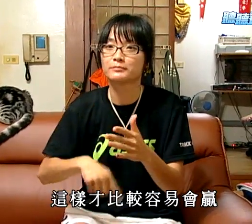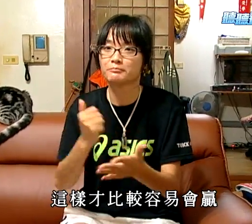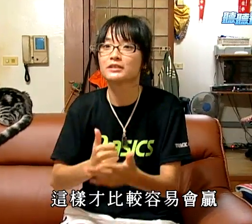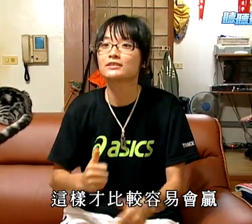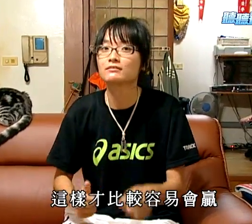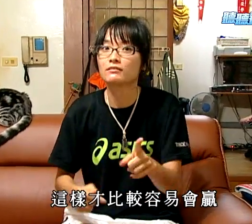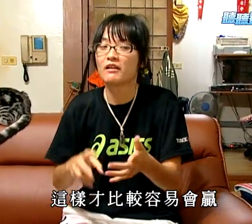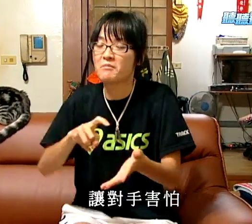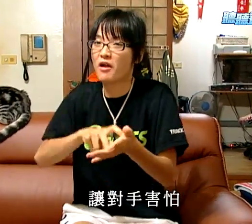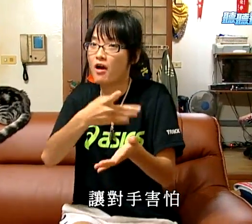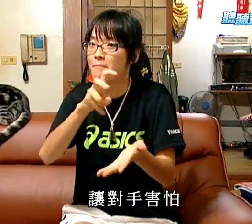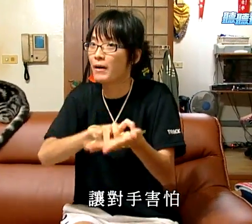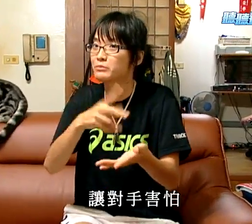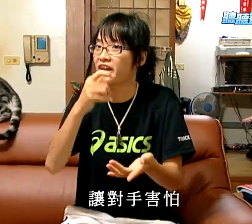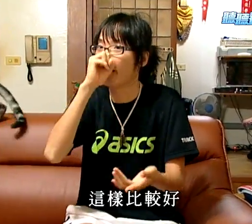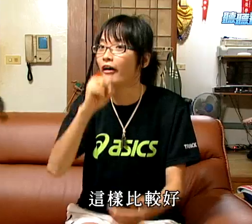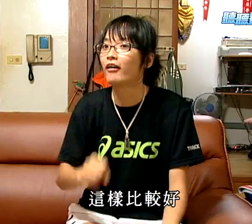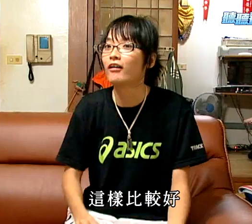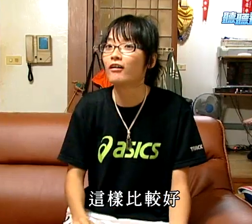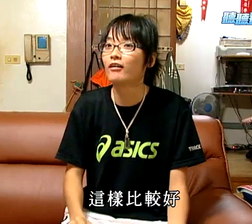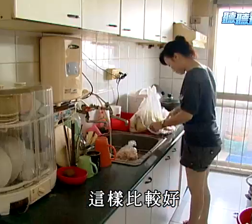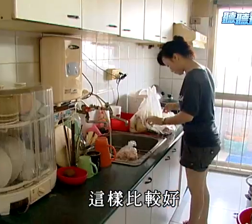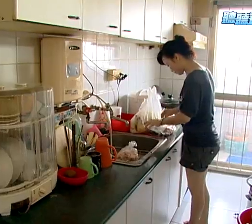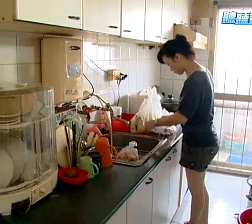赢，让对手害怕，这样比较好哦。